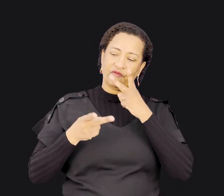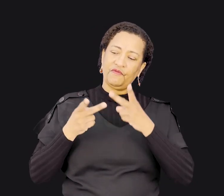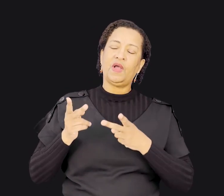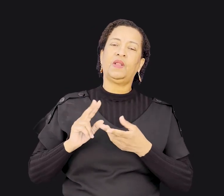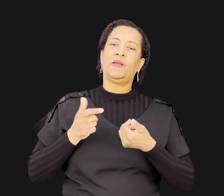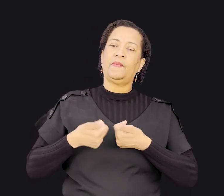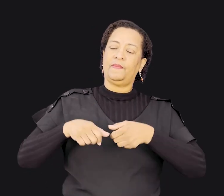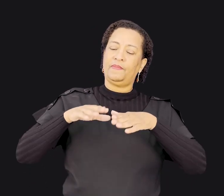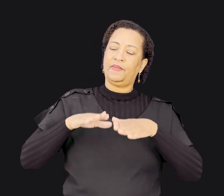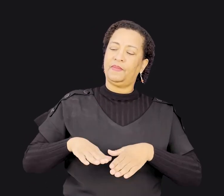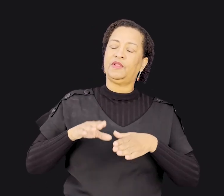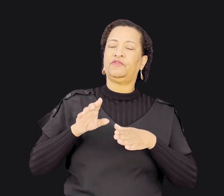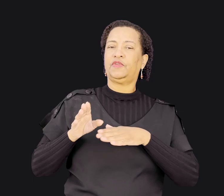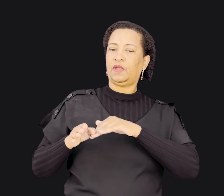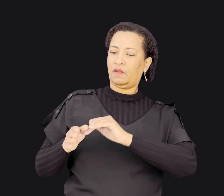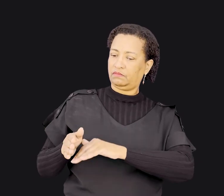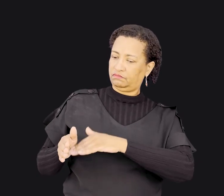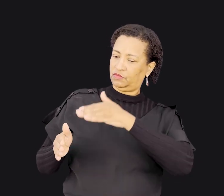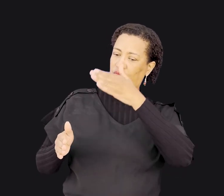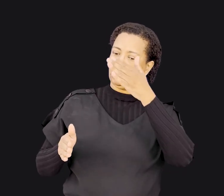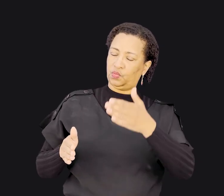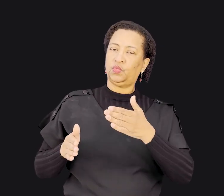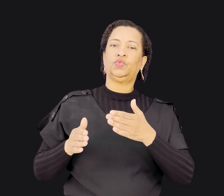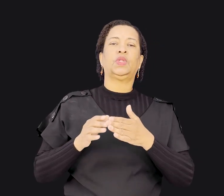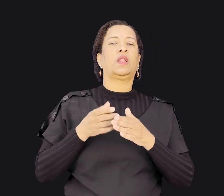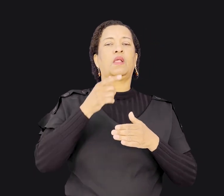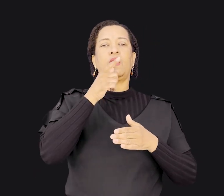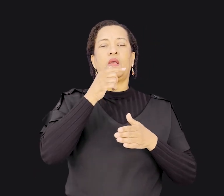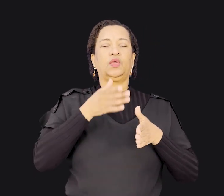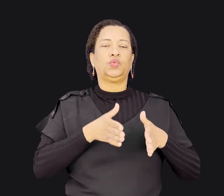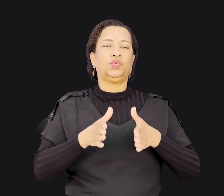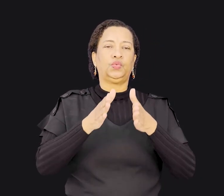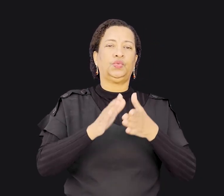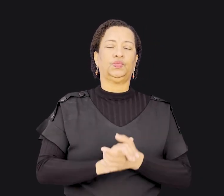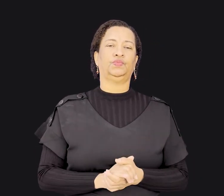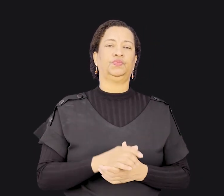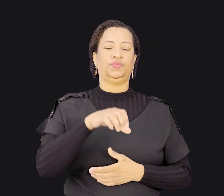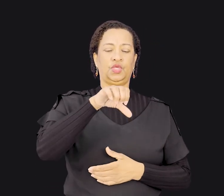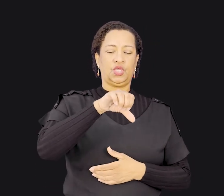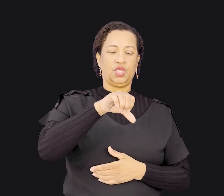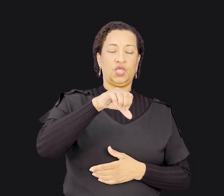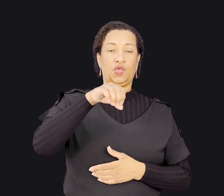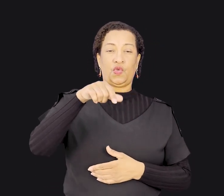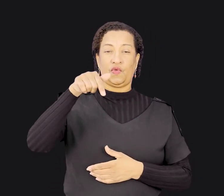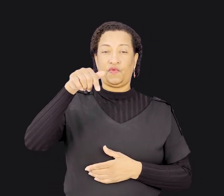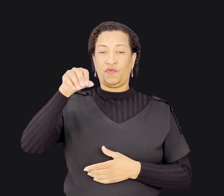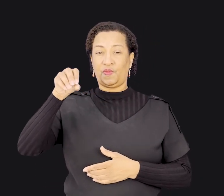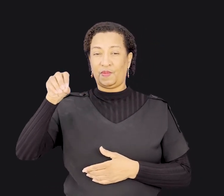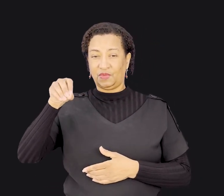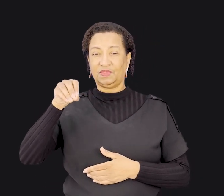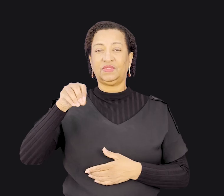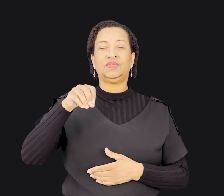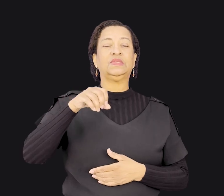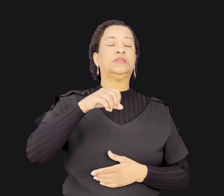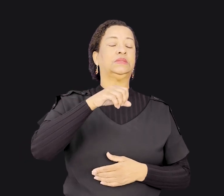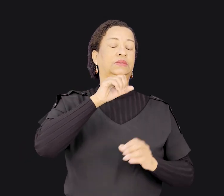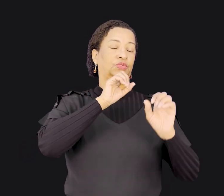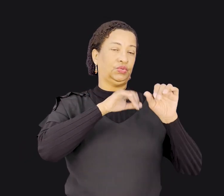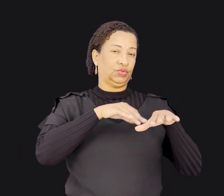diga-lhes para ficar no lado oposto do rio. Muito bem, 9.700 soldados se abaixaram para beber